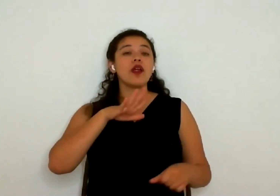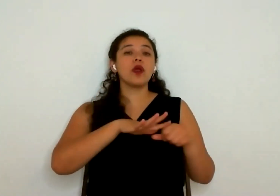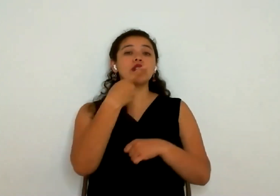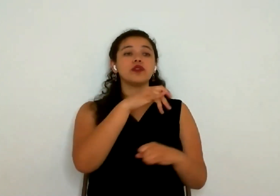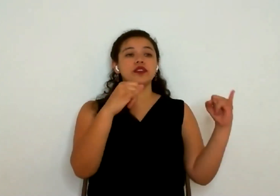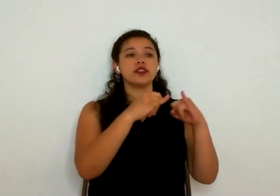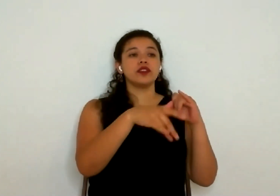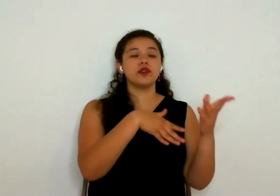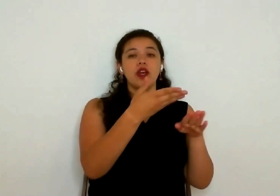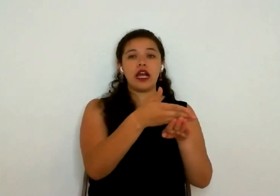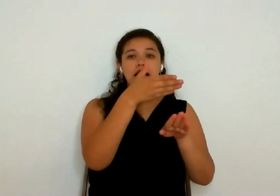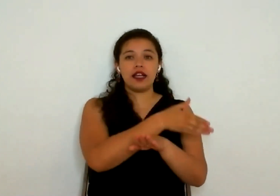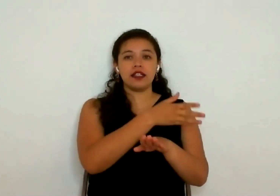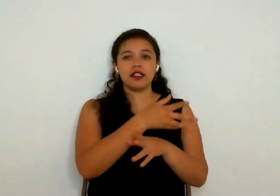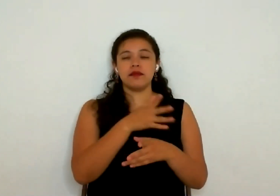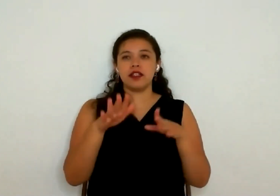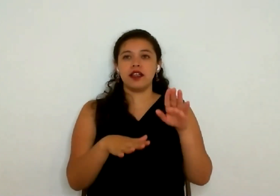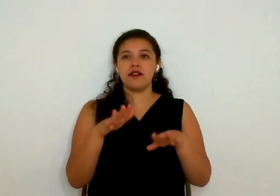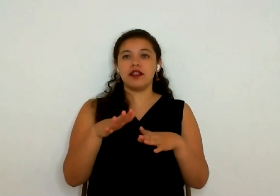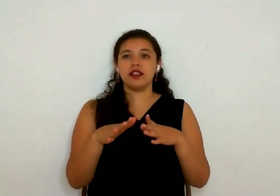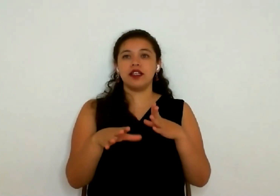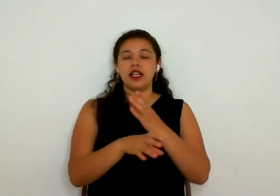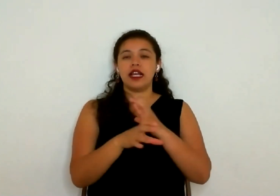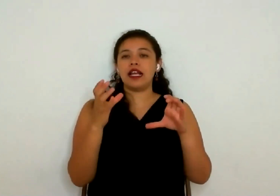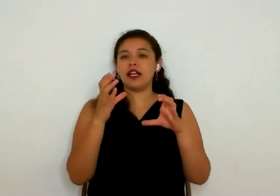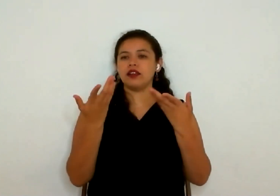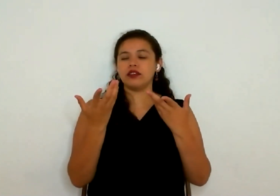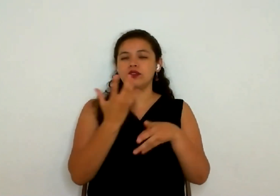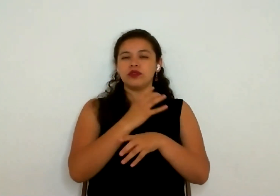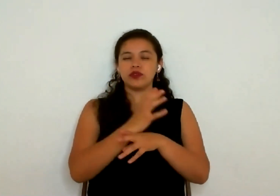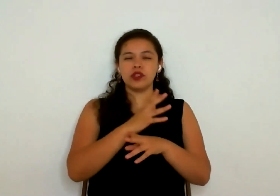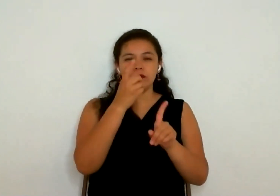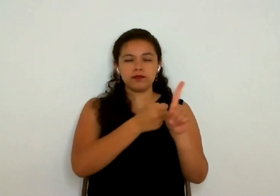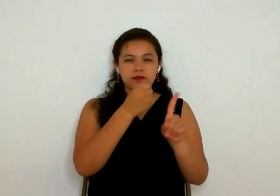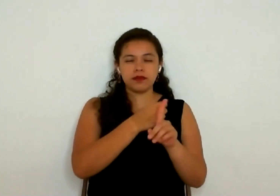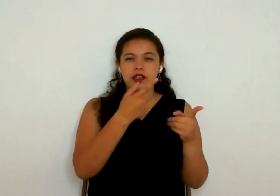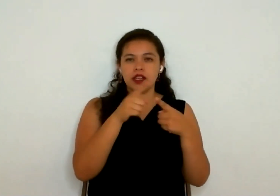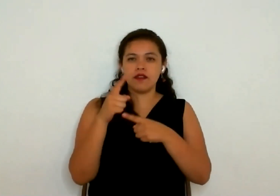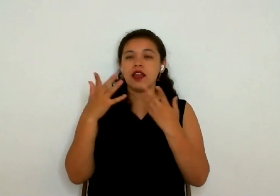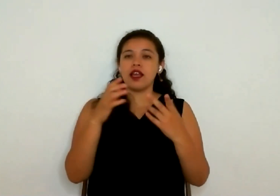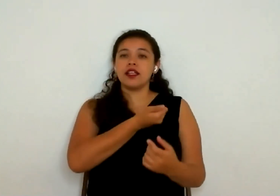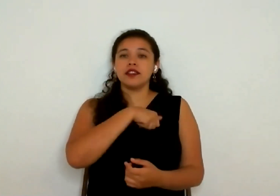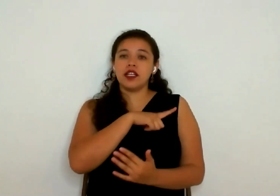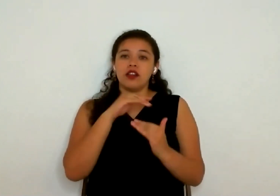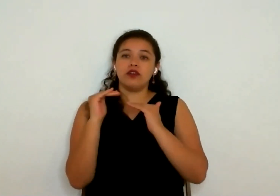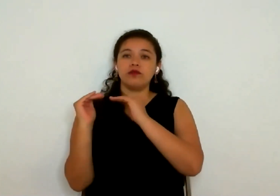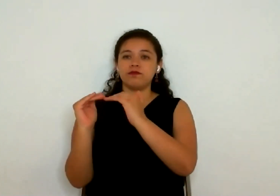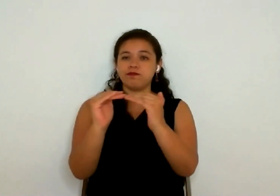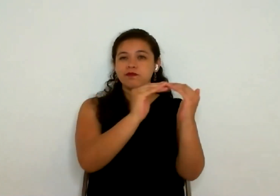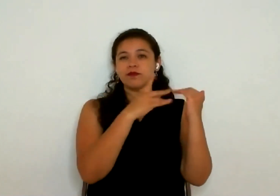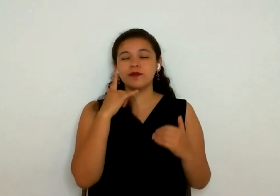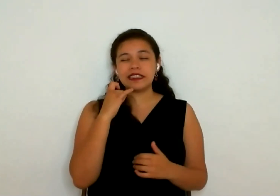los criterios son viables en salud han tratado de unificar y como bien ya comentaron